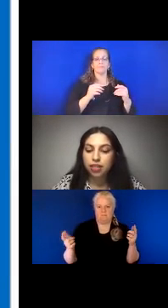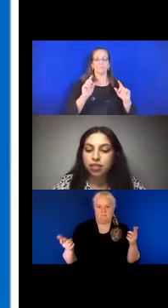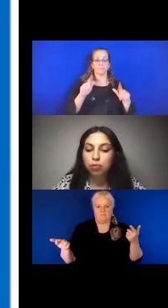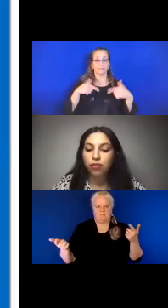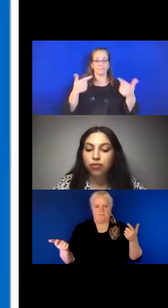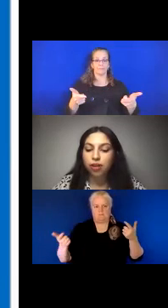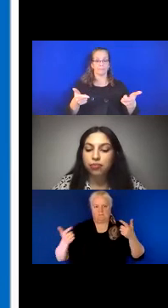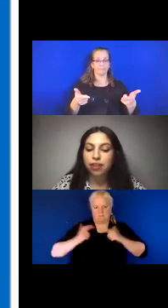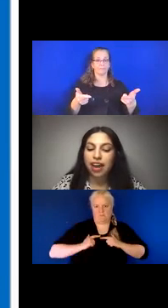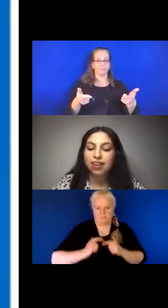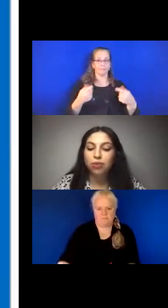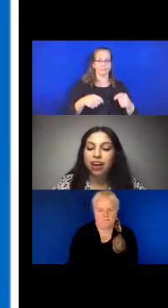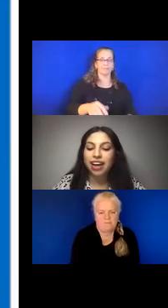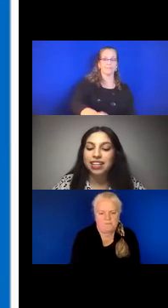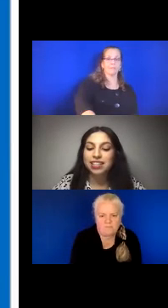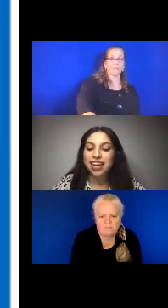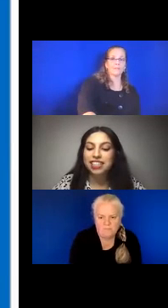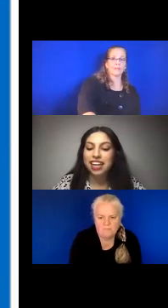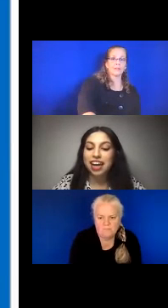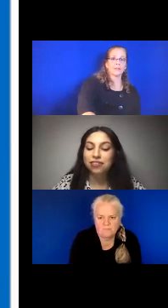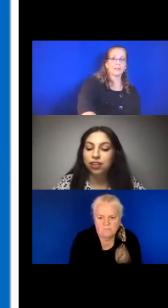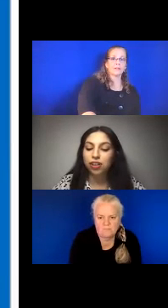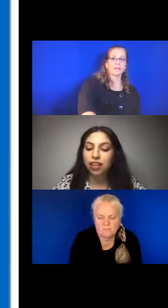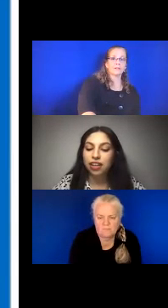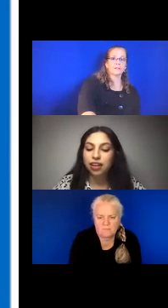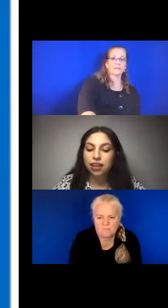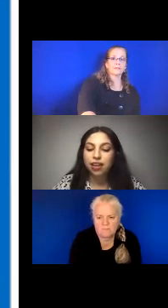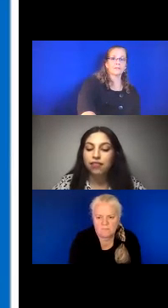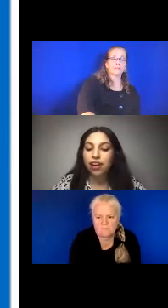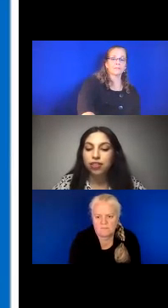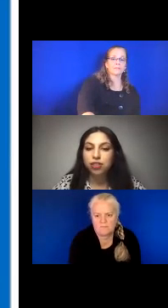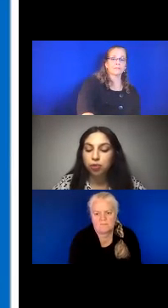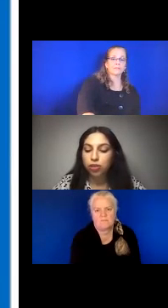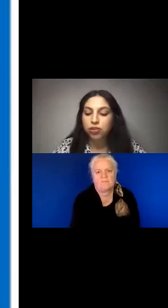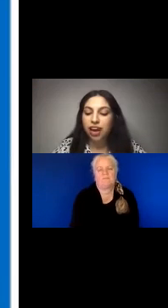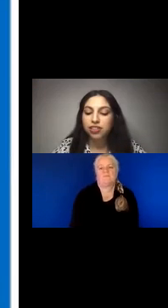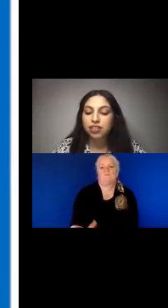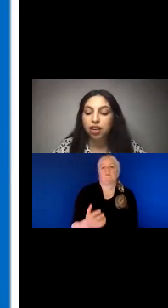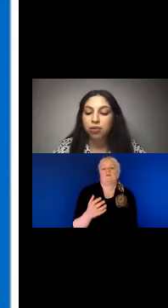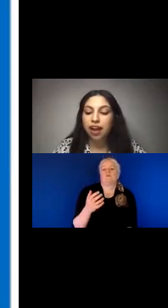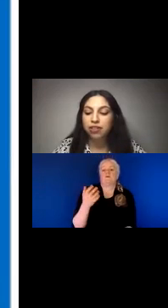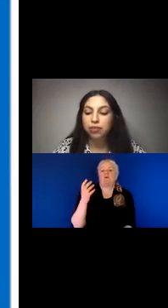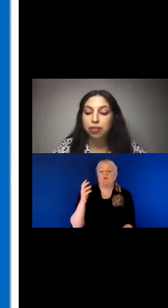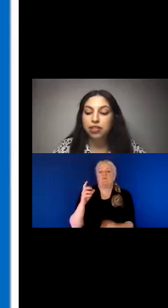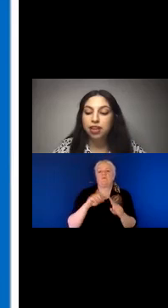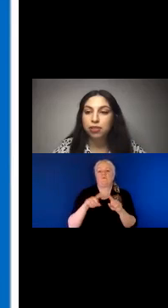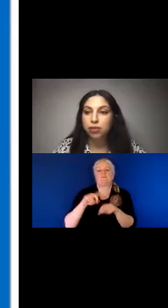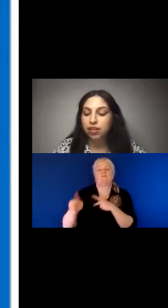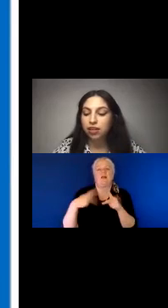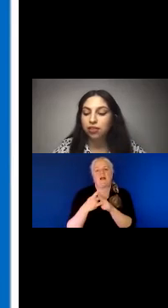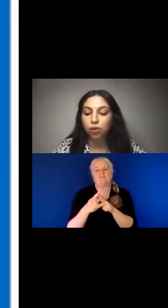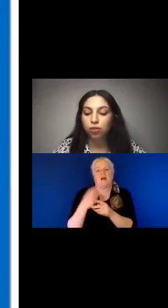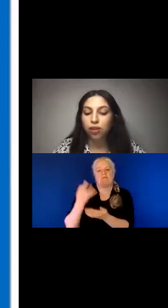行的时候造成的经济困难，还有房东呢或者房主是